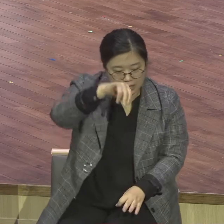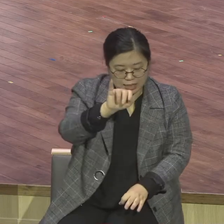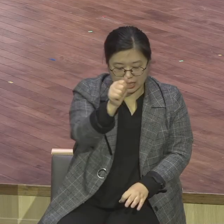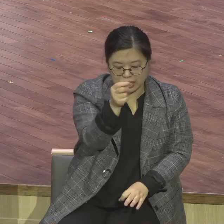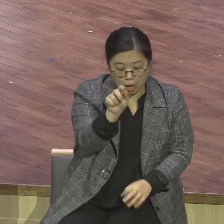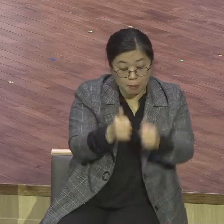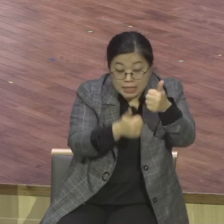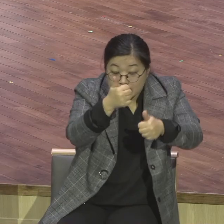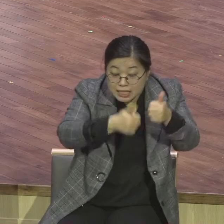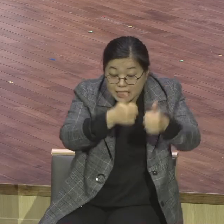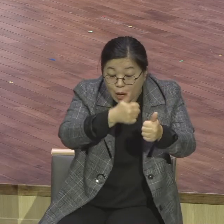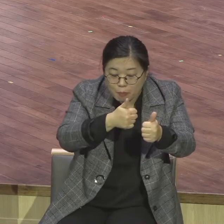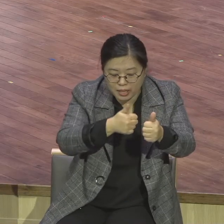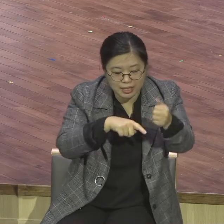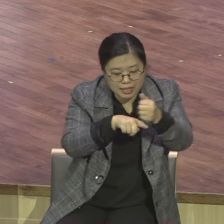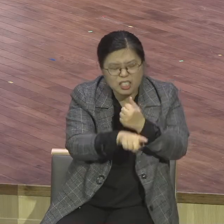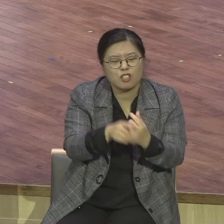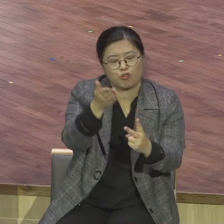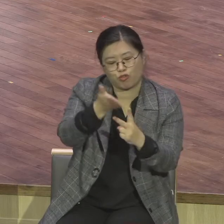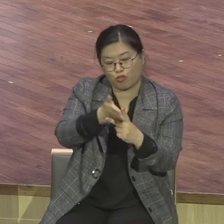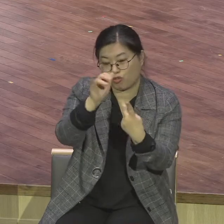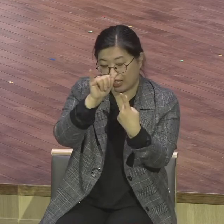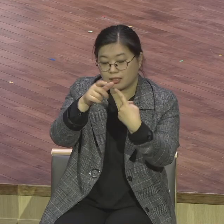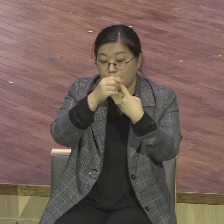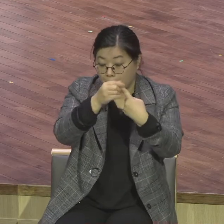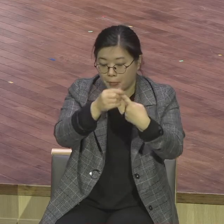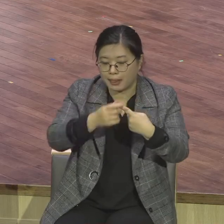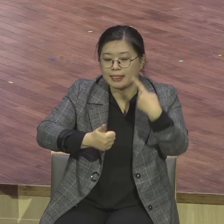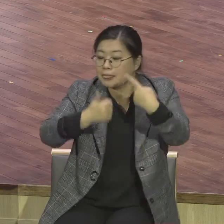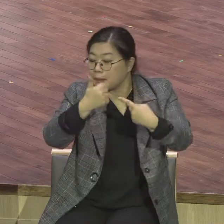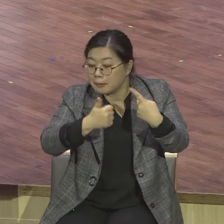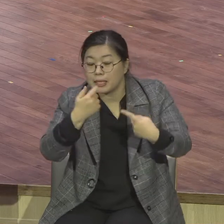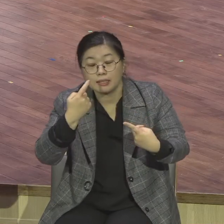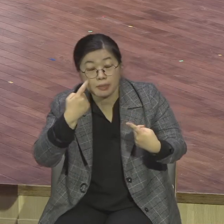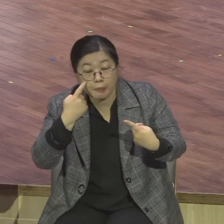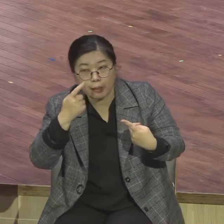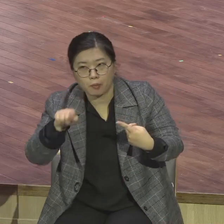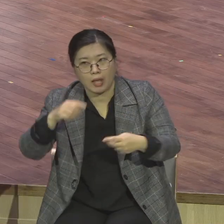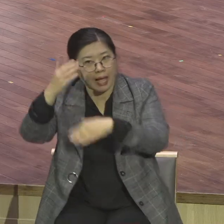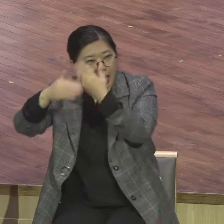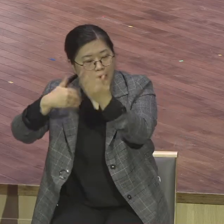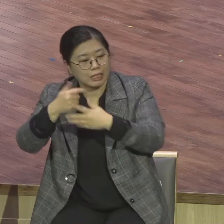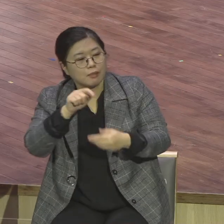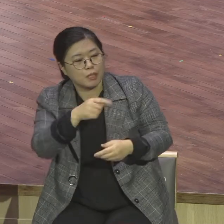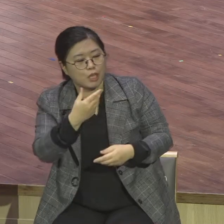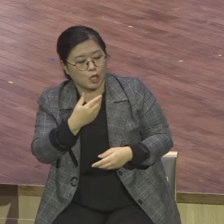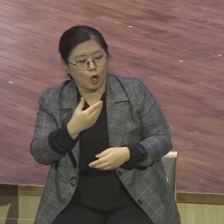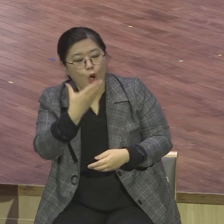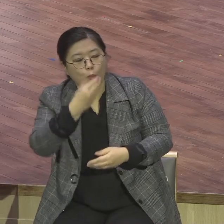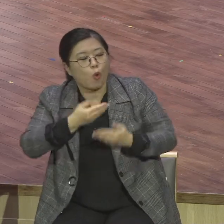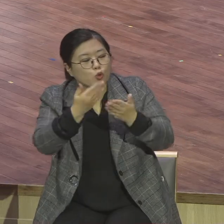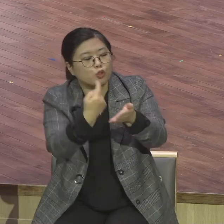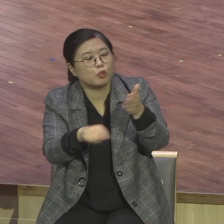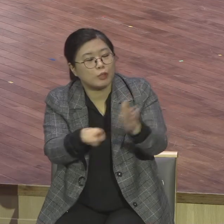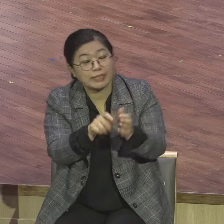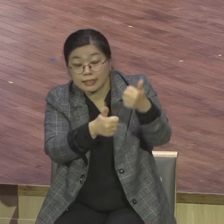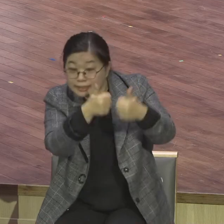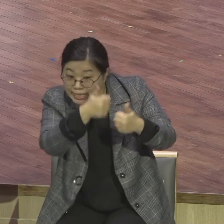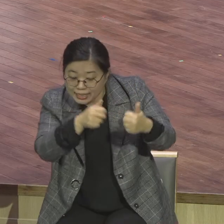있고 다른 하나는 사단이 주는 유혹으로 사람을 넘어지게 하는 이런 시험이